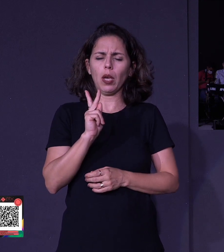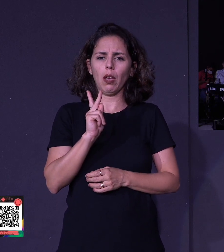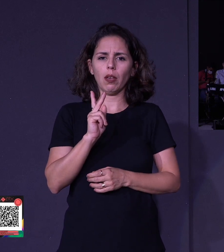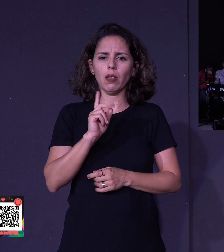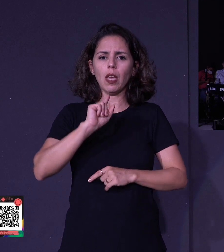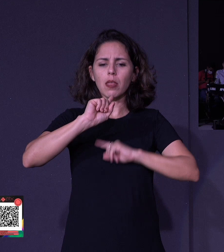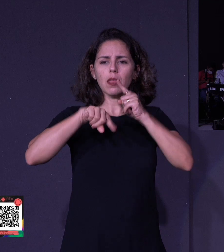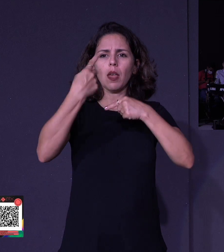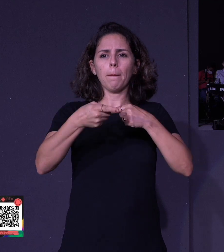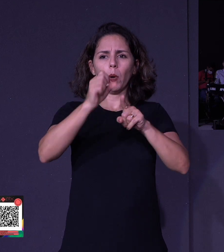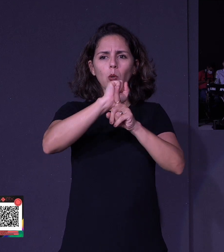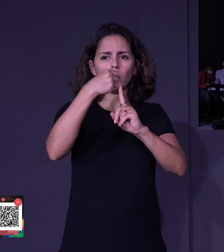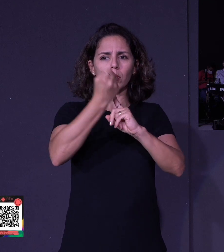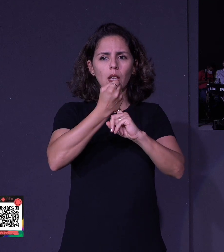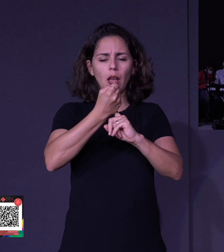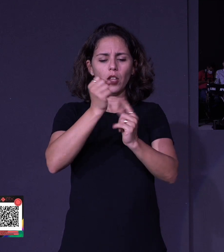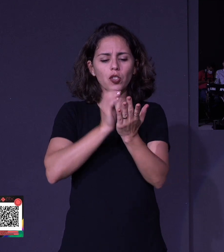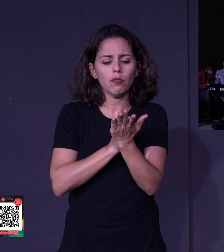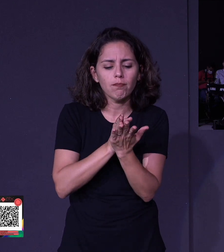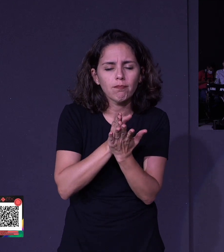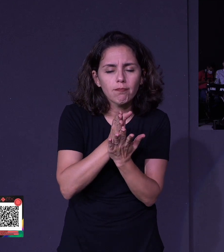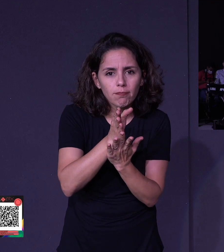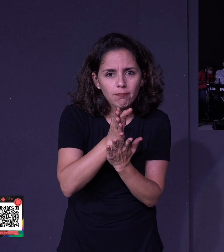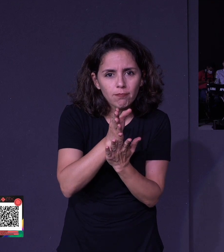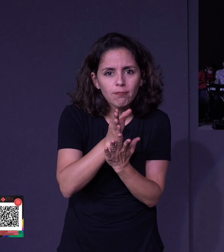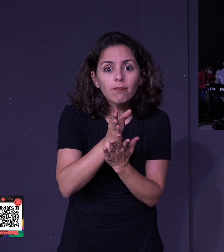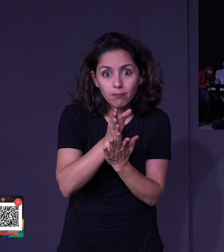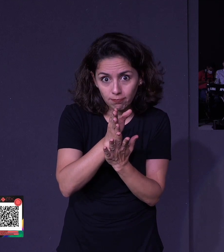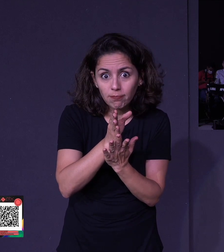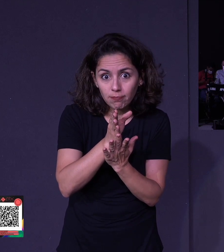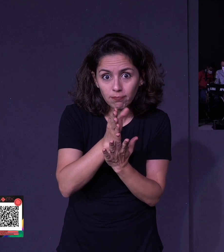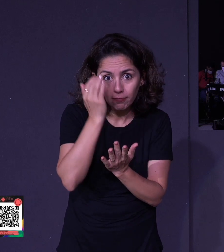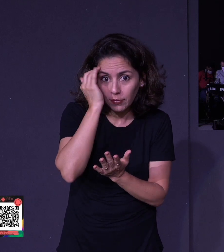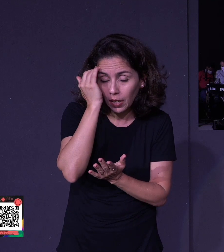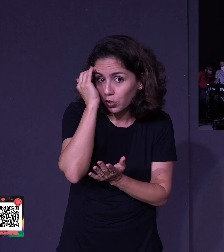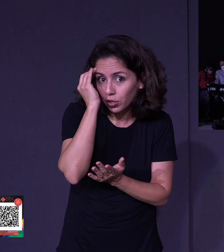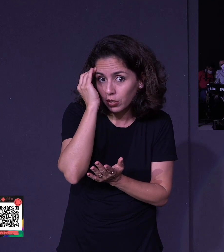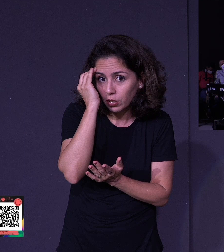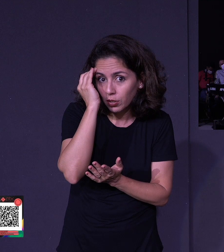Eu ainda peguei um tempo no Colégio Batista que se tinha o maior respeito pelo professor.